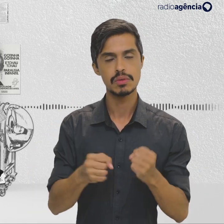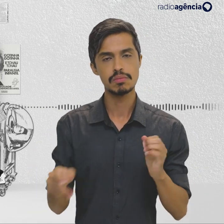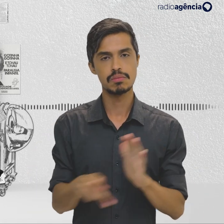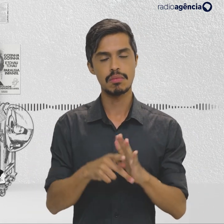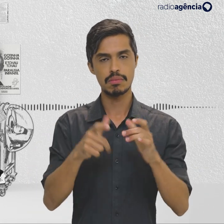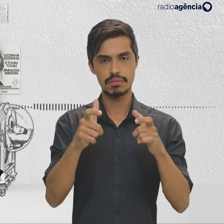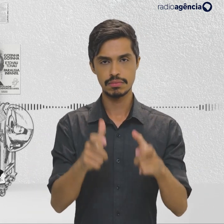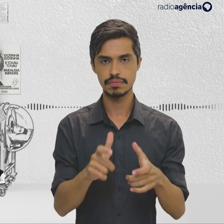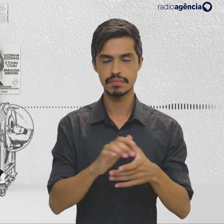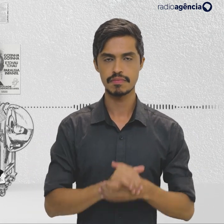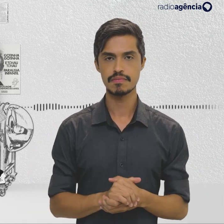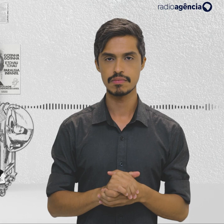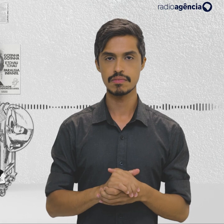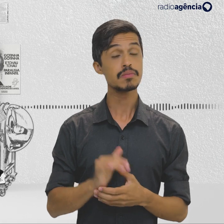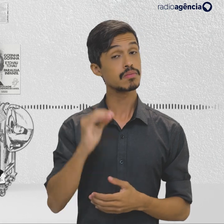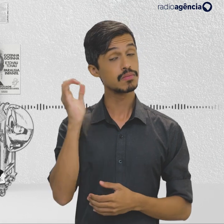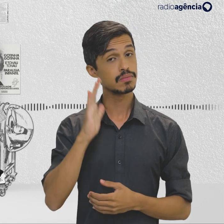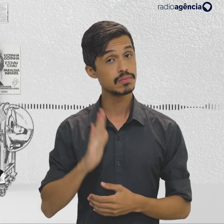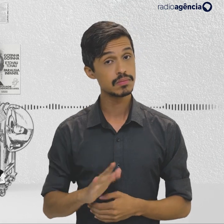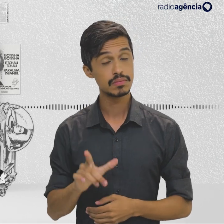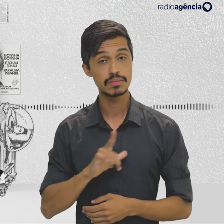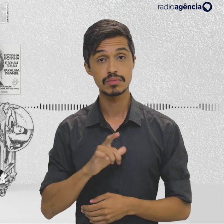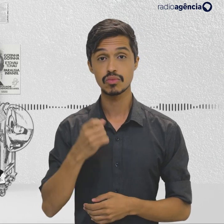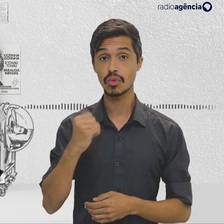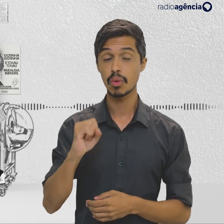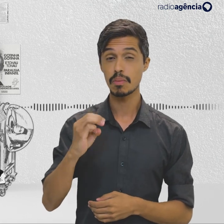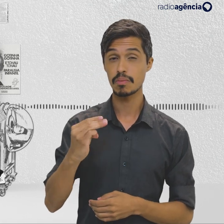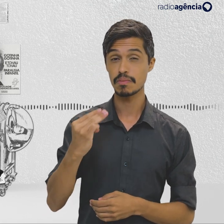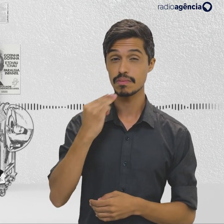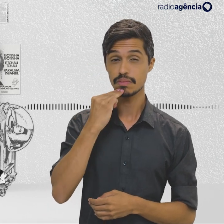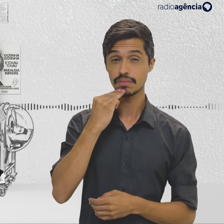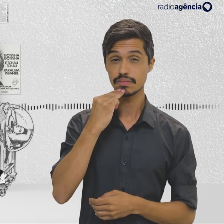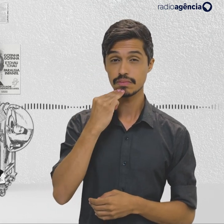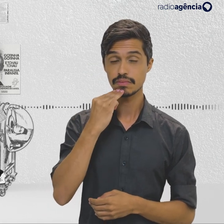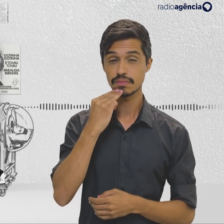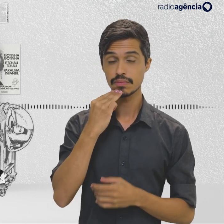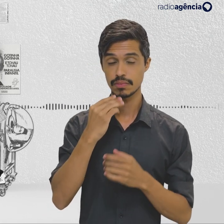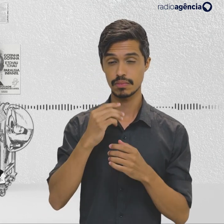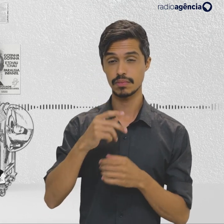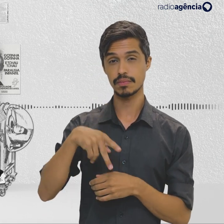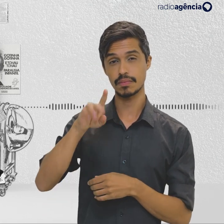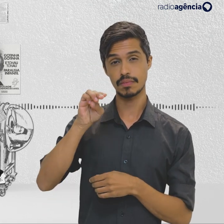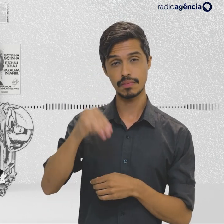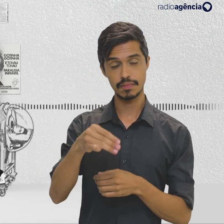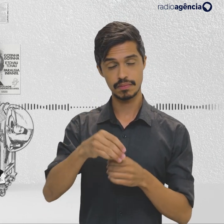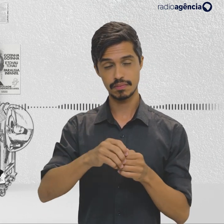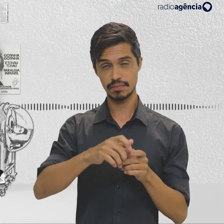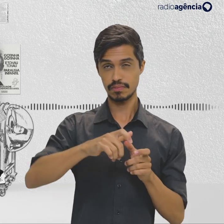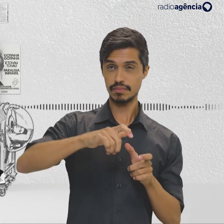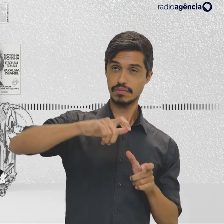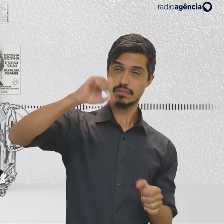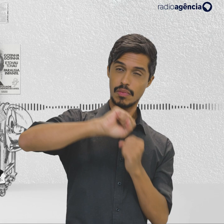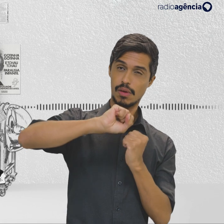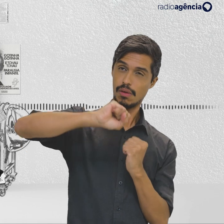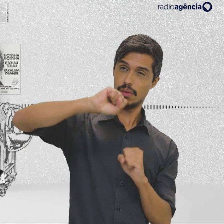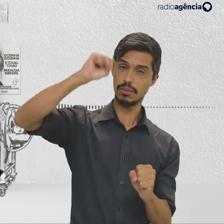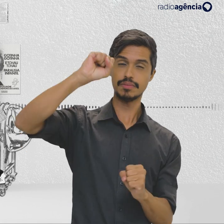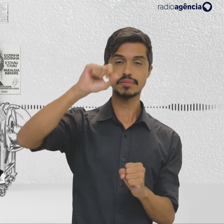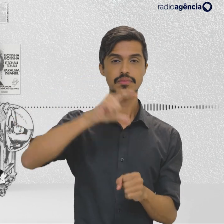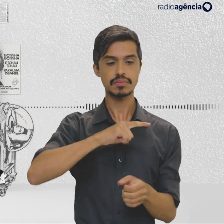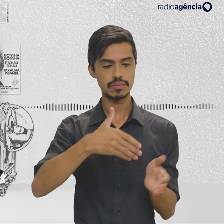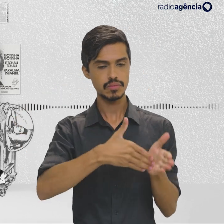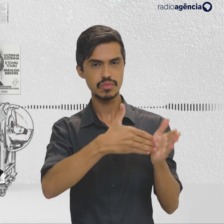território o Brasil tem mais de 8 milhões de quilômetros quadr tem